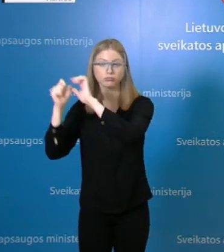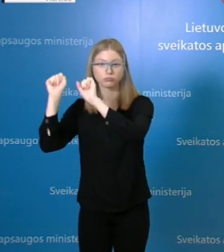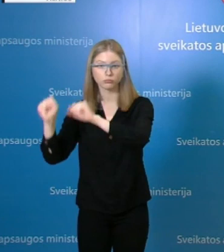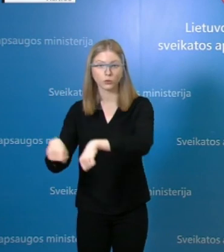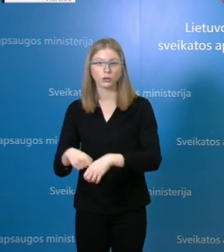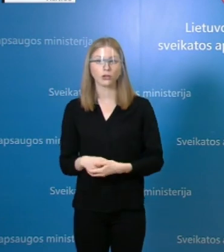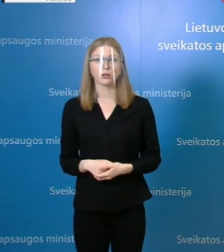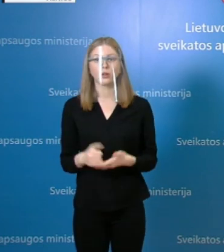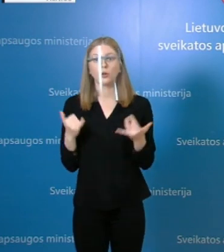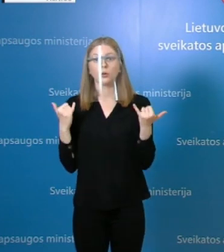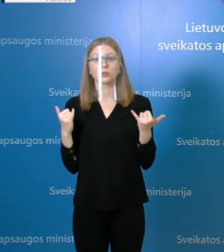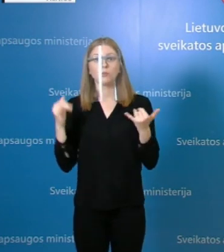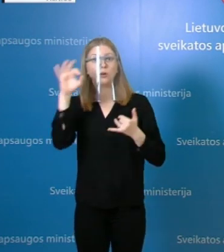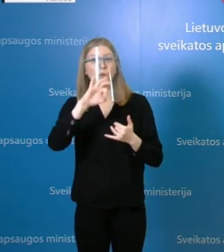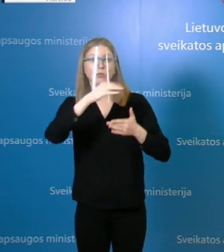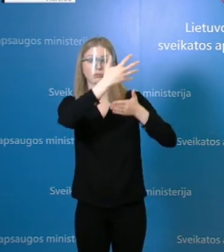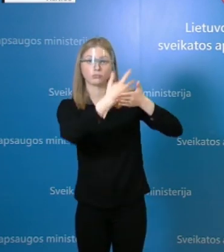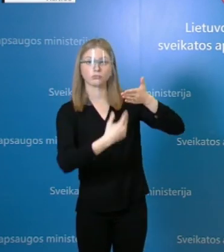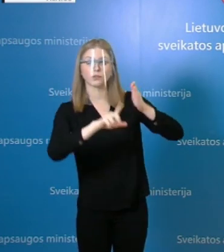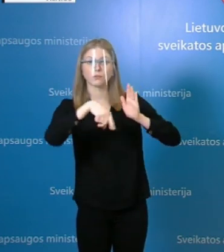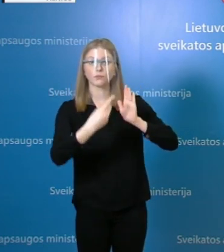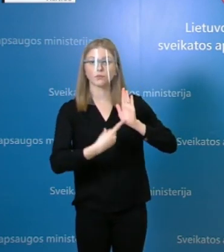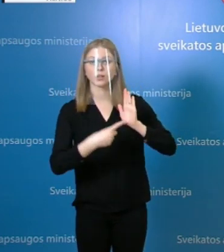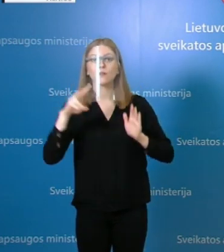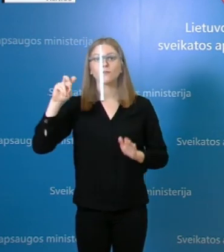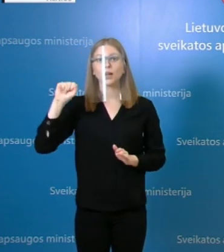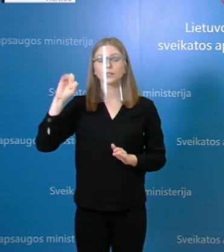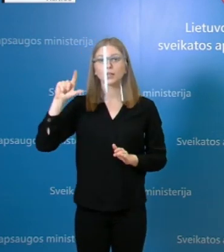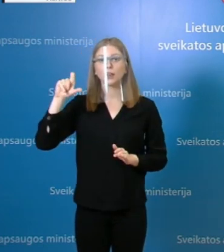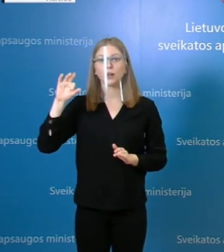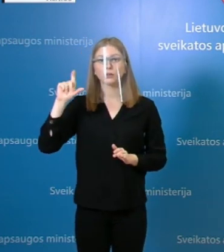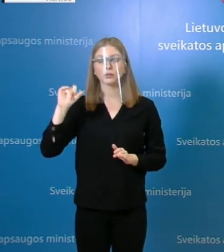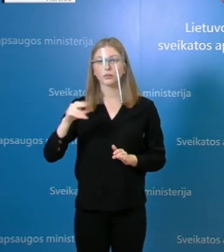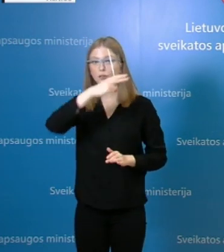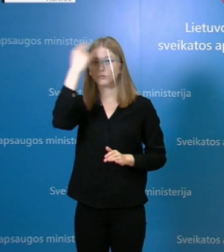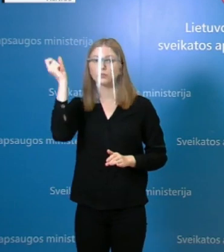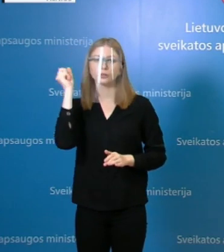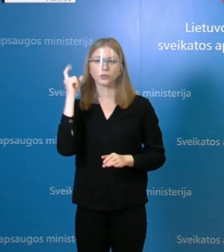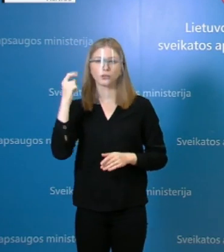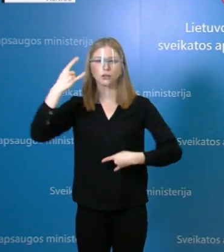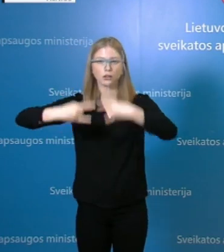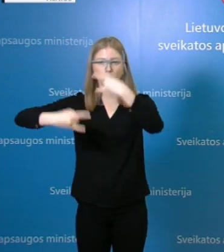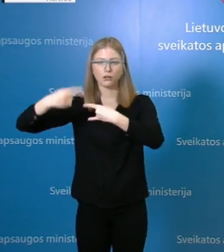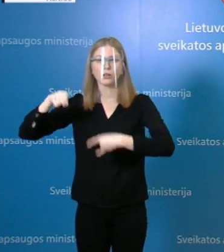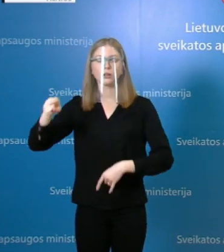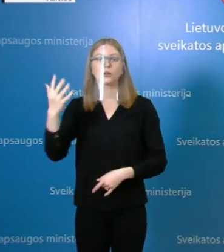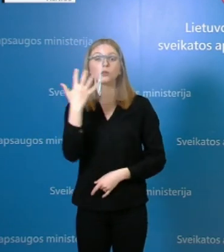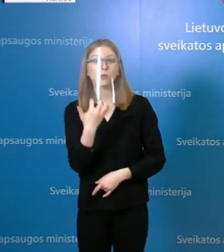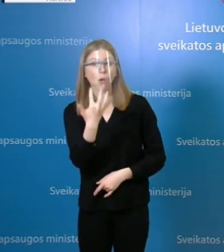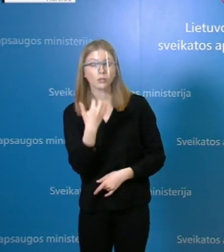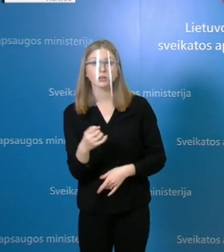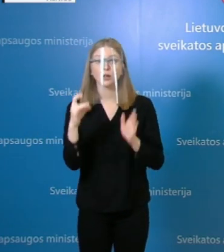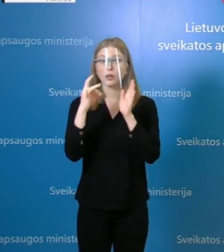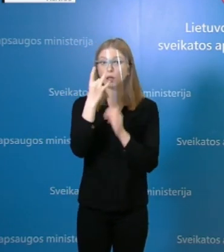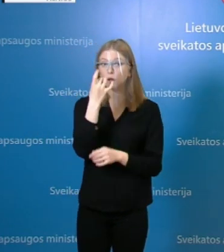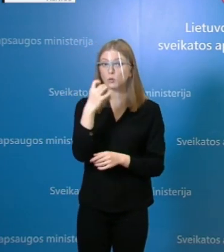pasitikslinti. Na, o dabar prie raštų atsiųstų klausimų Mindaugas Vasiliauskas, Lietuvos ryto televizija, domisi. Iki gegužės 15